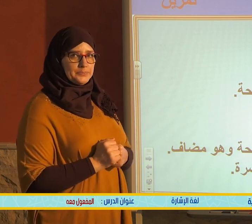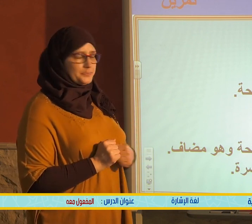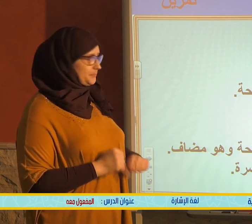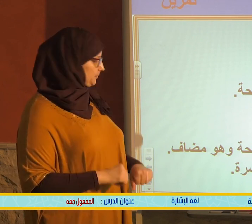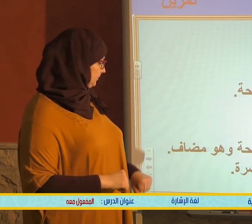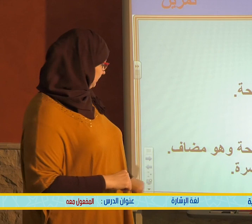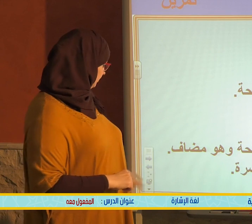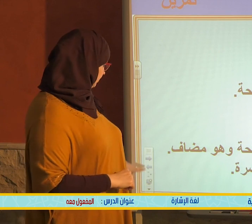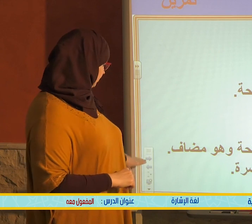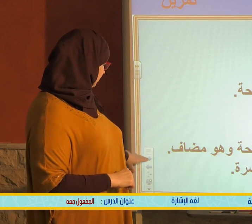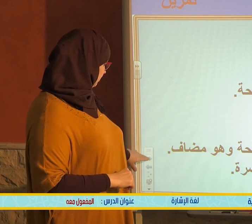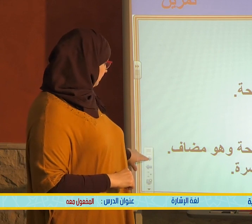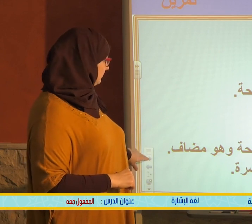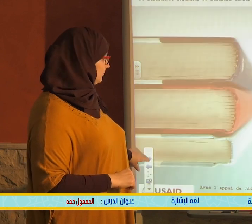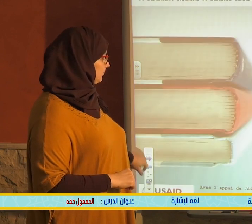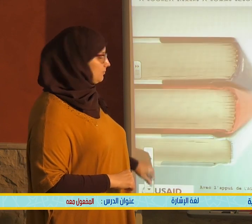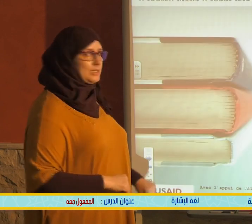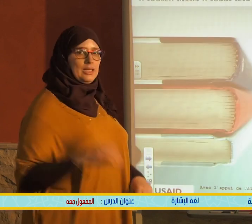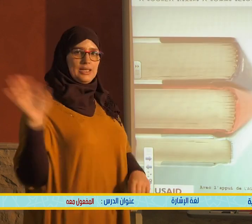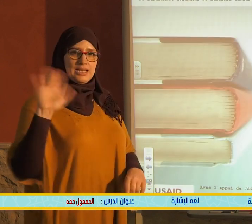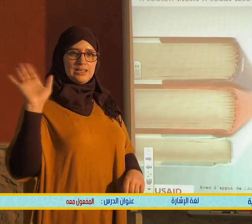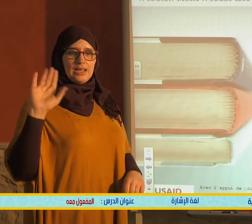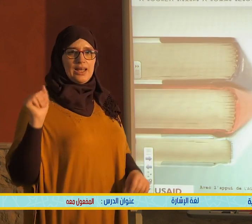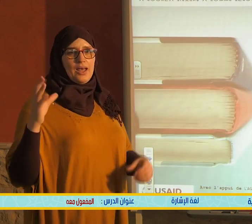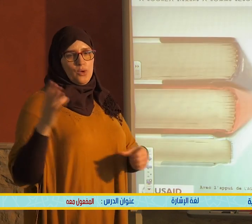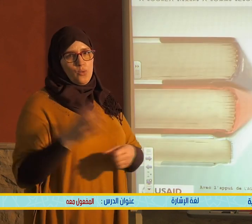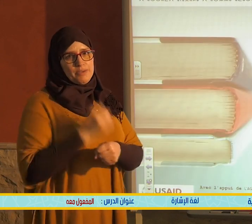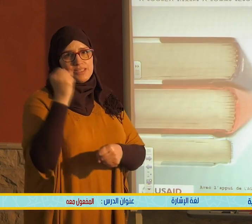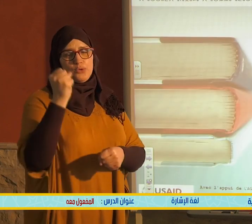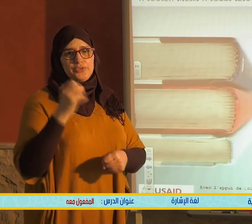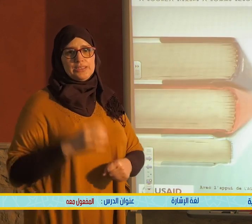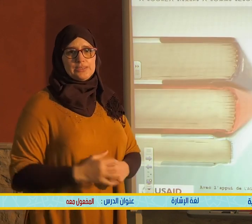إلى اللقاء وبالتوفيق.